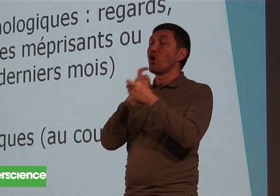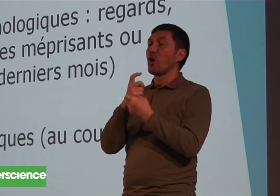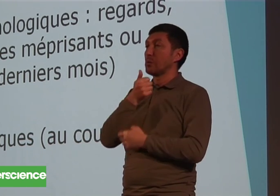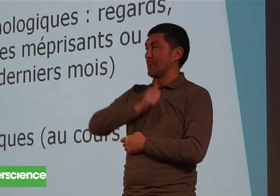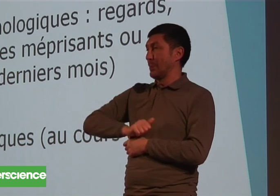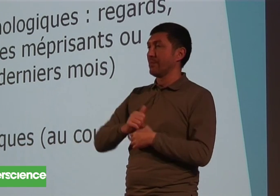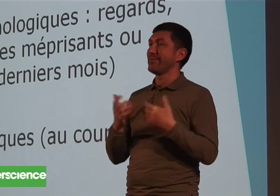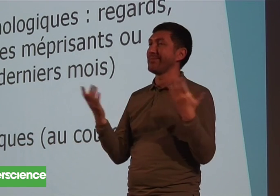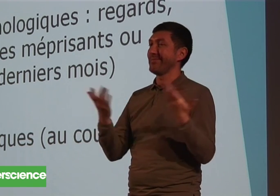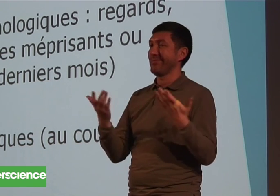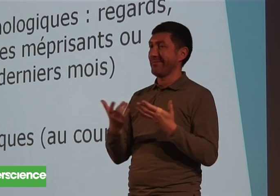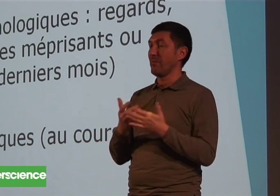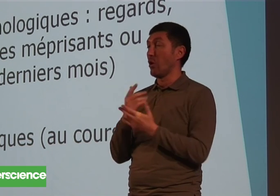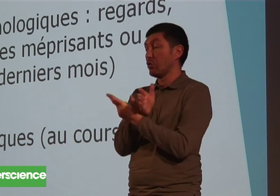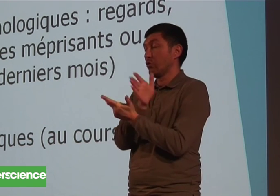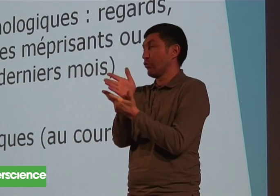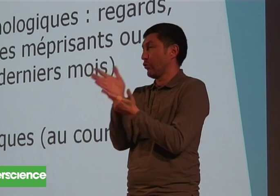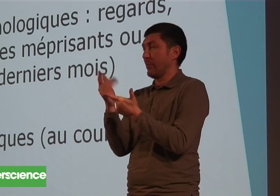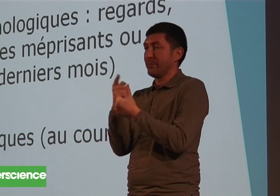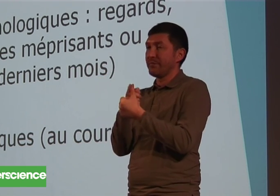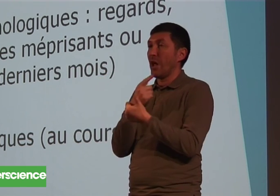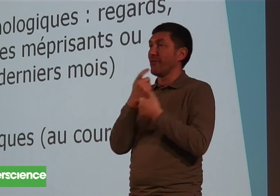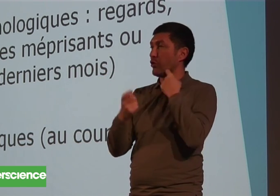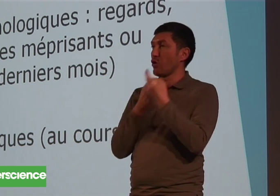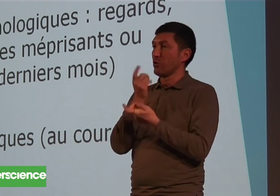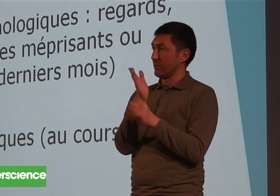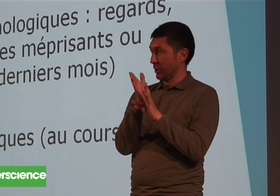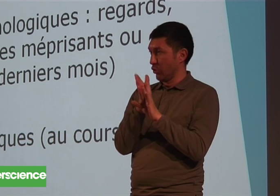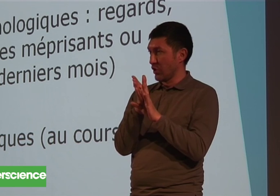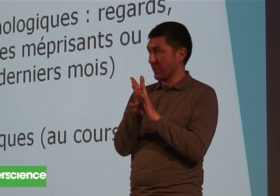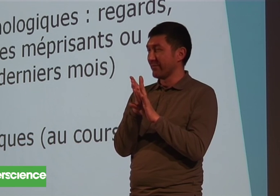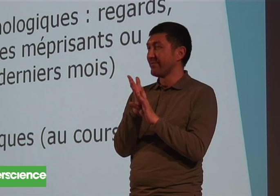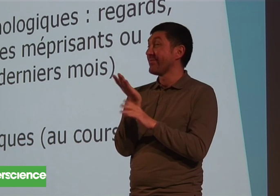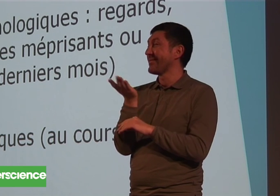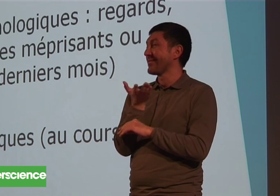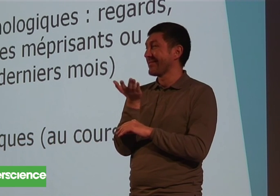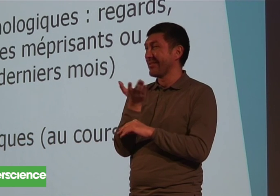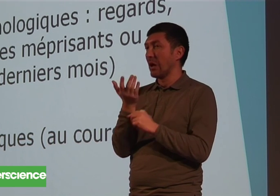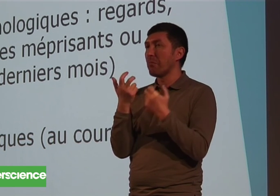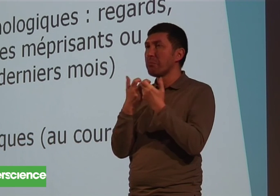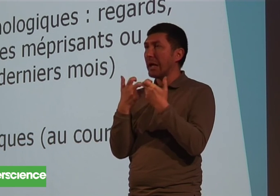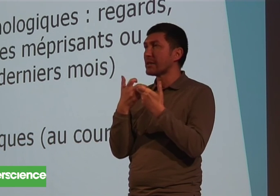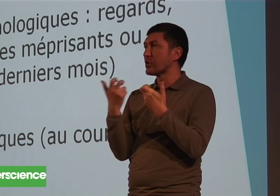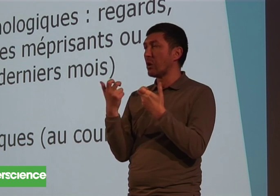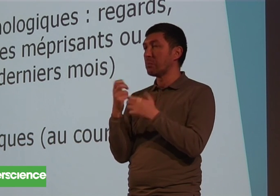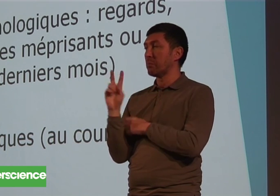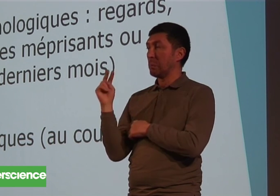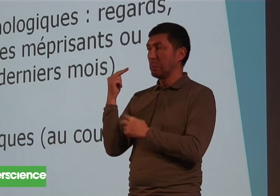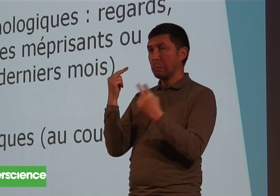de 3 types d'actes. Les violences psychologiques, on entend par là le fait d'avoir été l'objet de regards ou de paroles